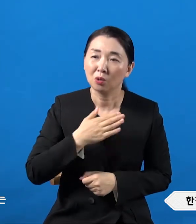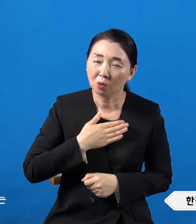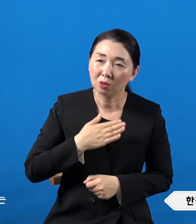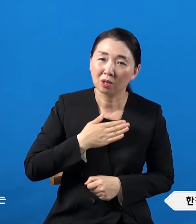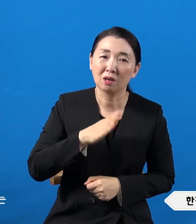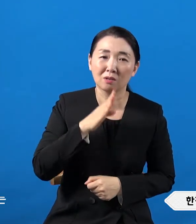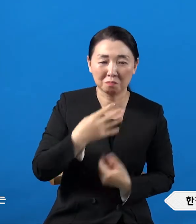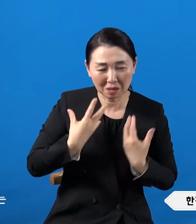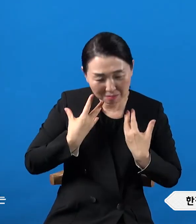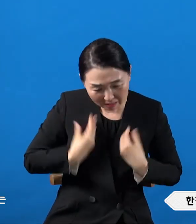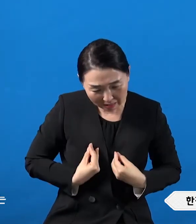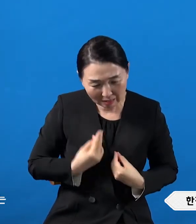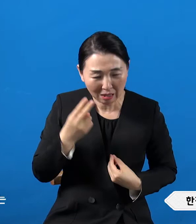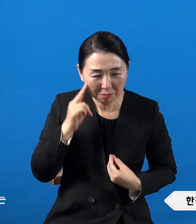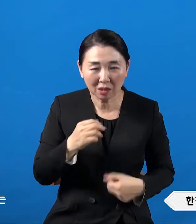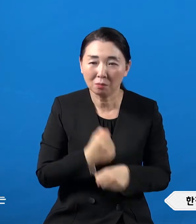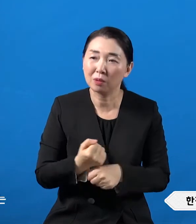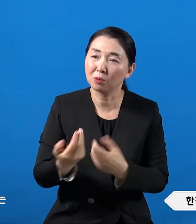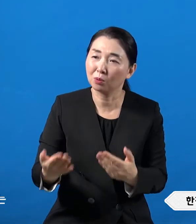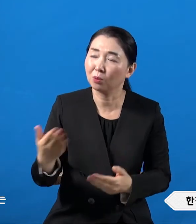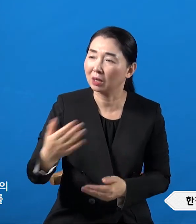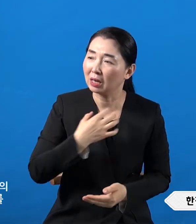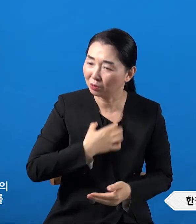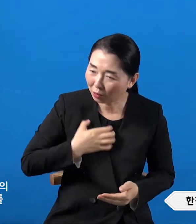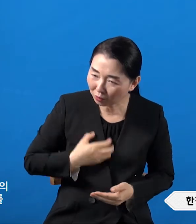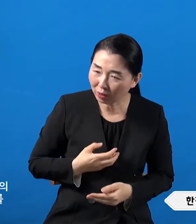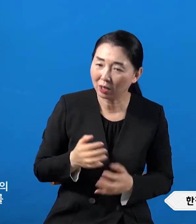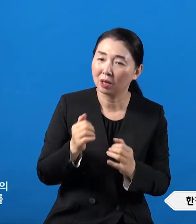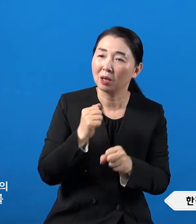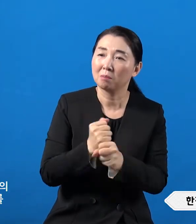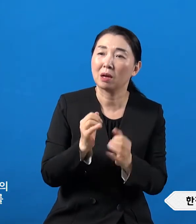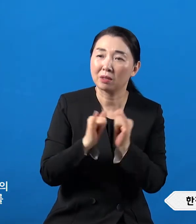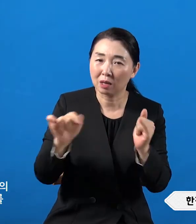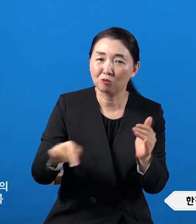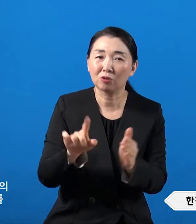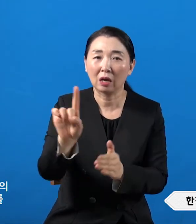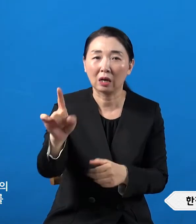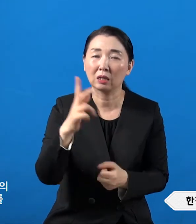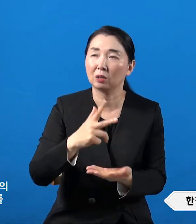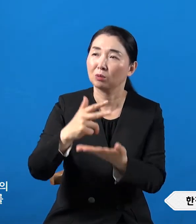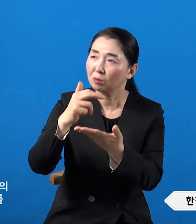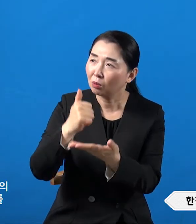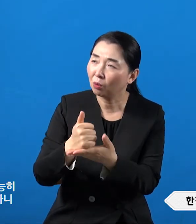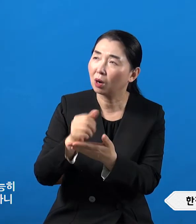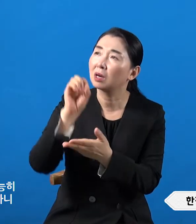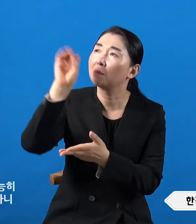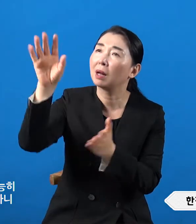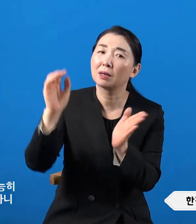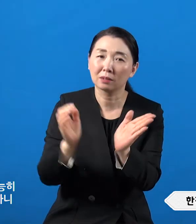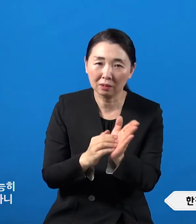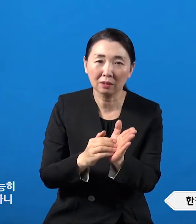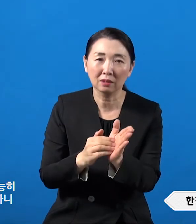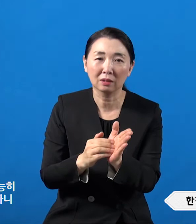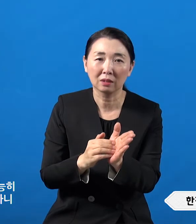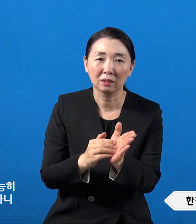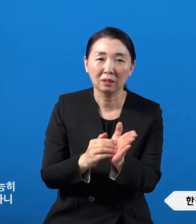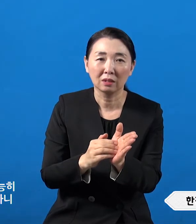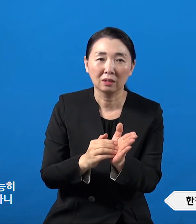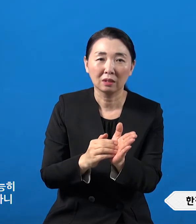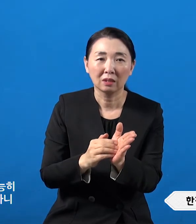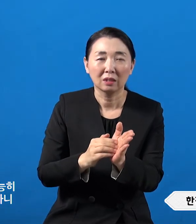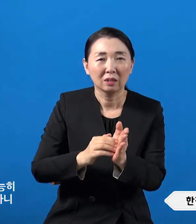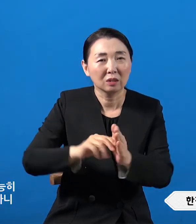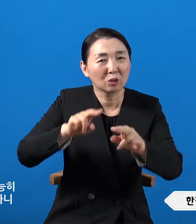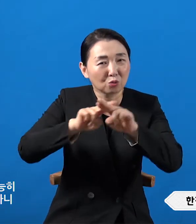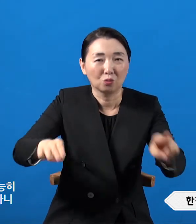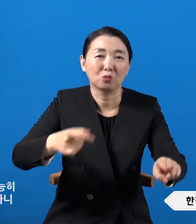너는 나를 참담하게 하는 자요 너는 나를 괴롭게 하는 자 중에 하나로다. 내가 여호와를 향하여 입을 열었으니 능히